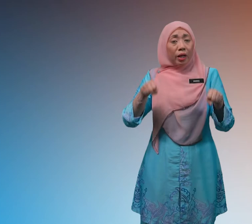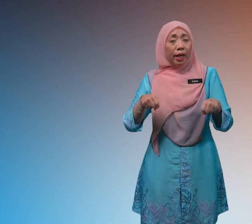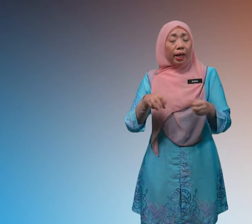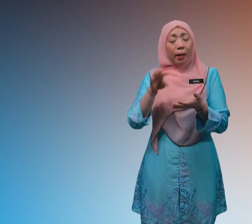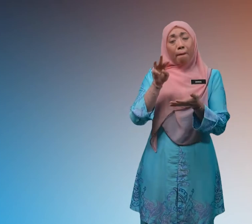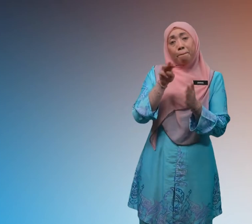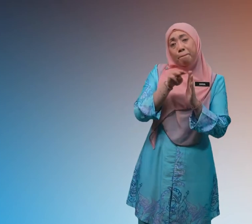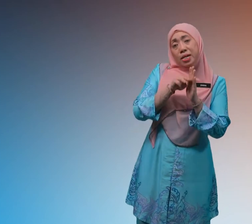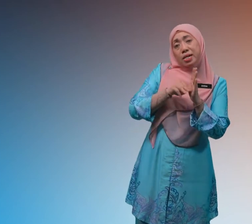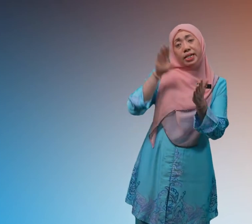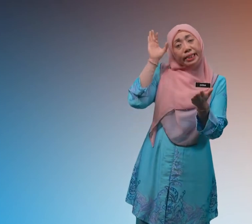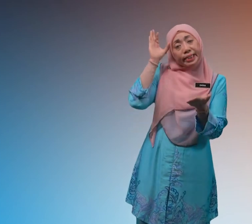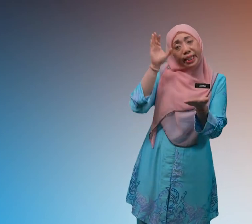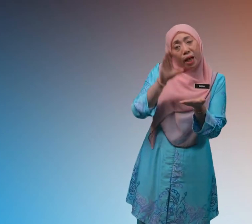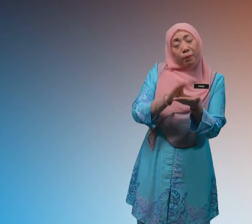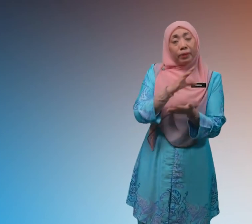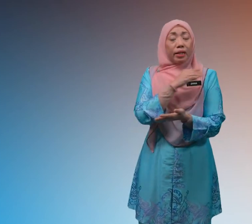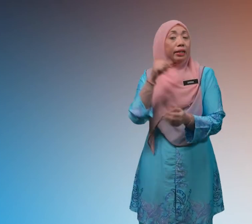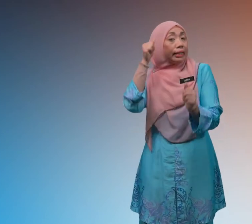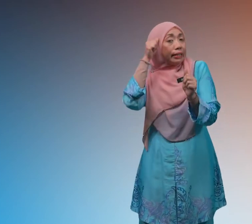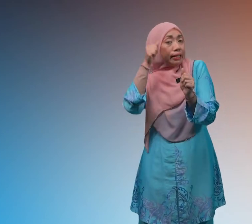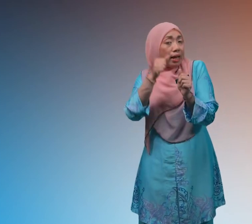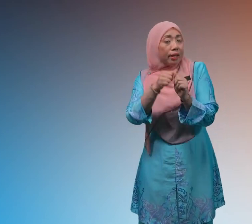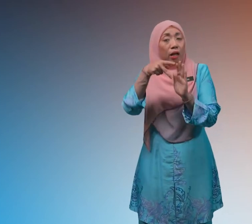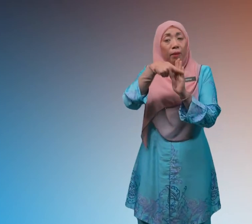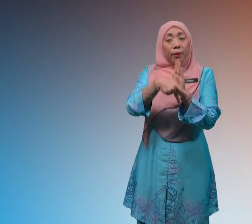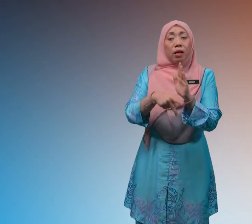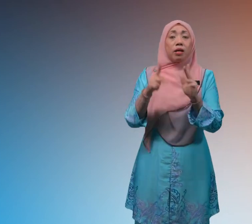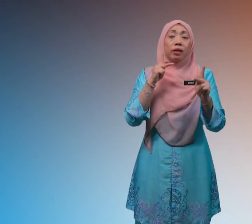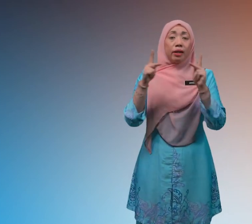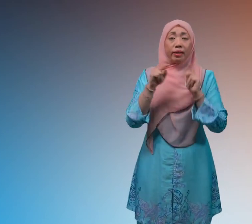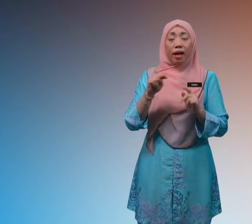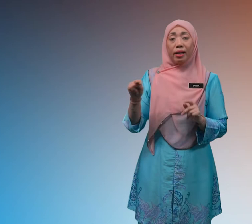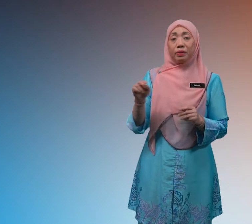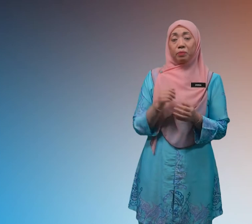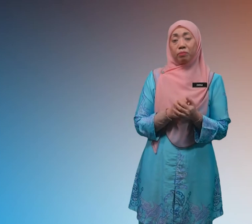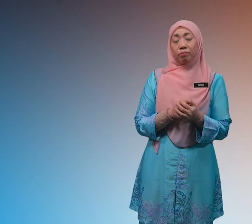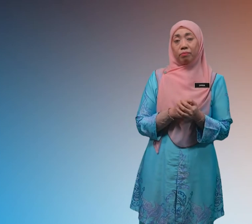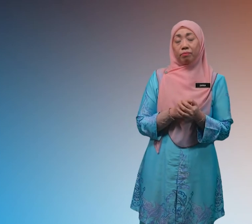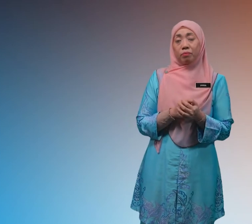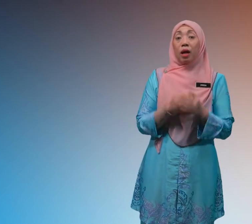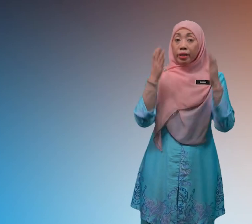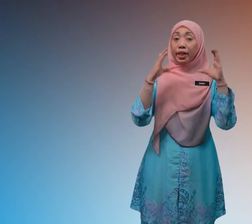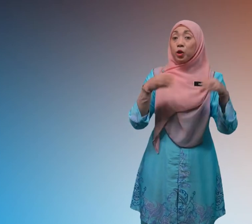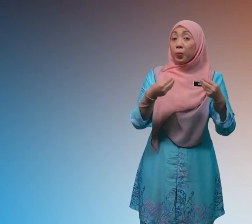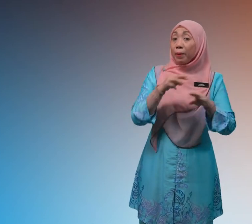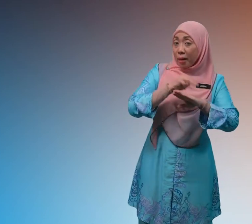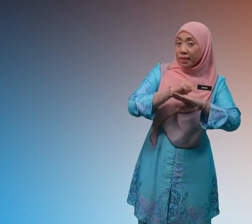boleh mengecam dan ingat perkataan. Cikgu beri masa,